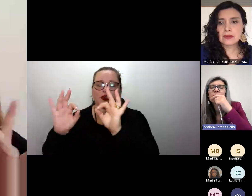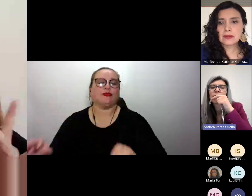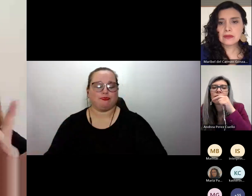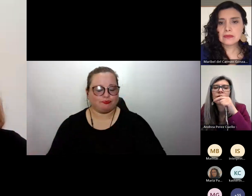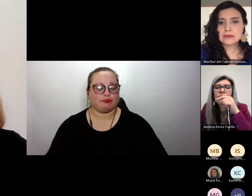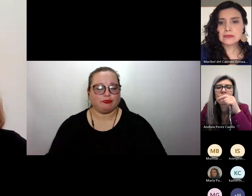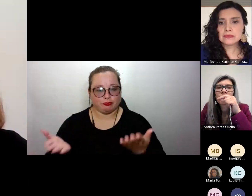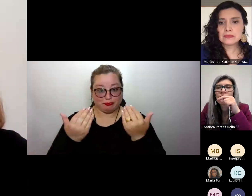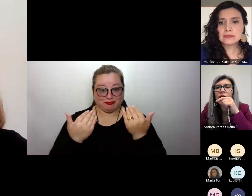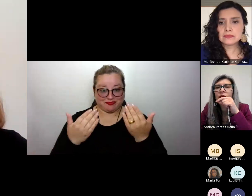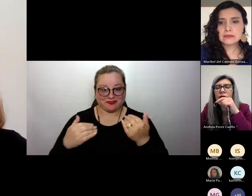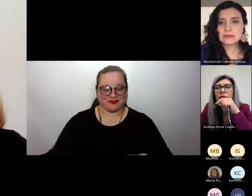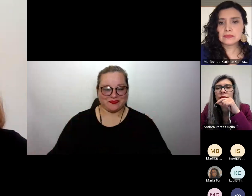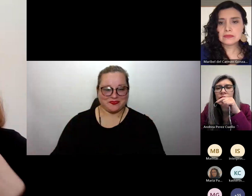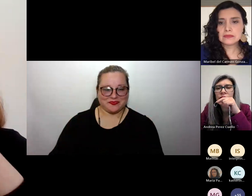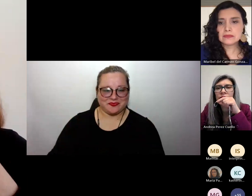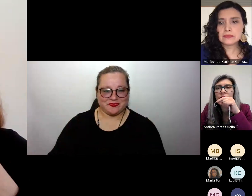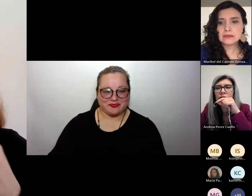¿sí? Perfecto.